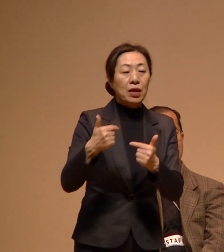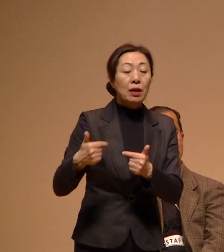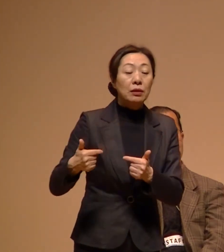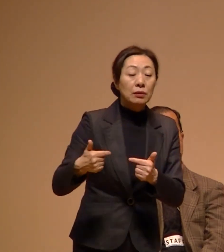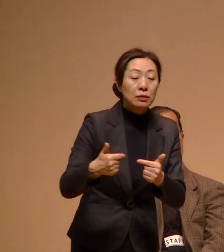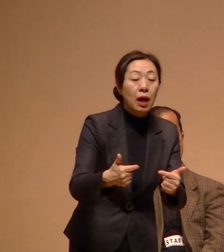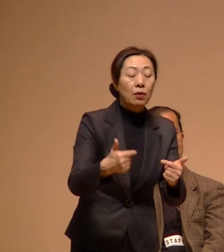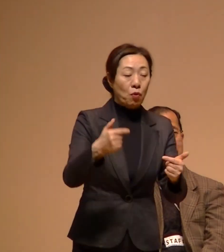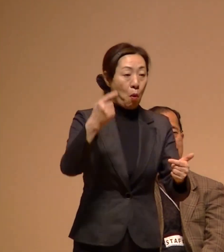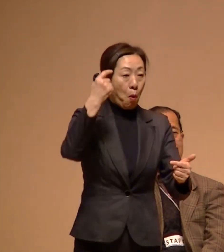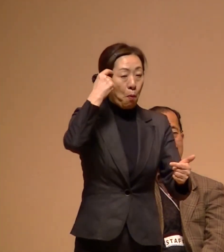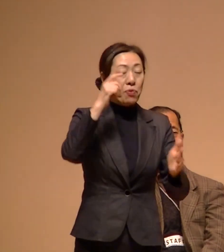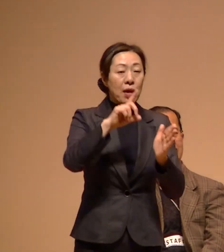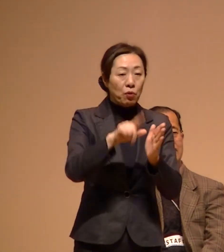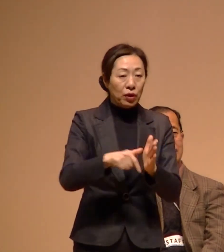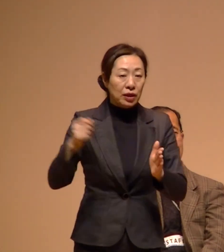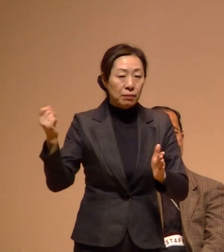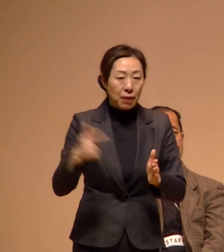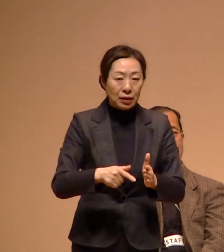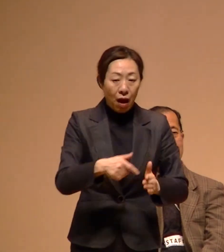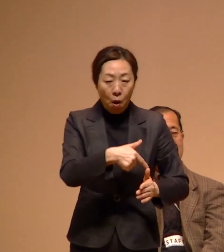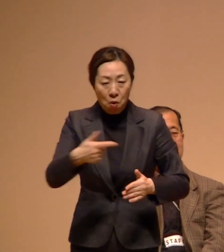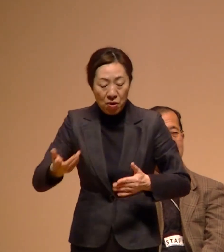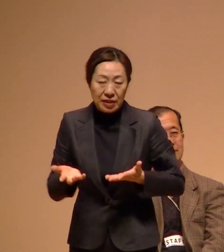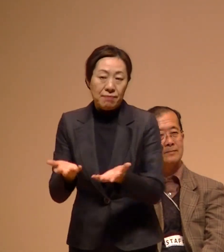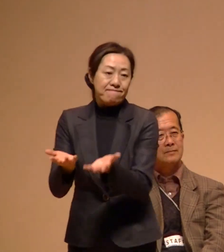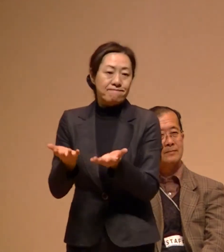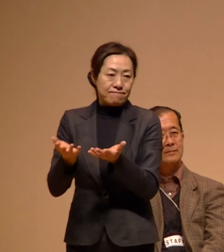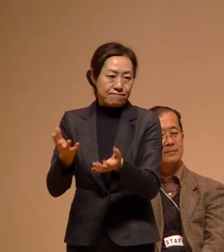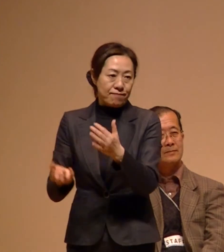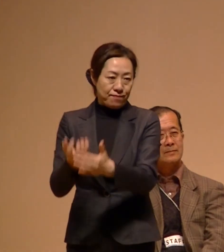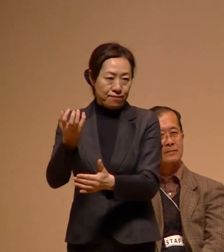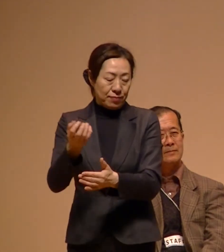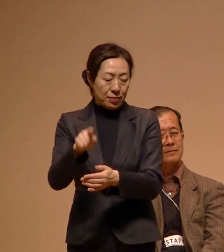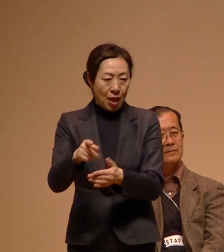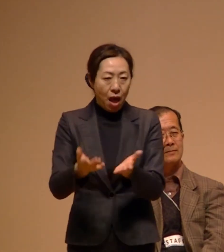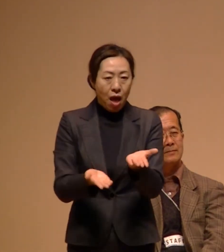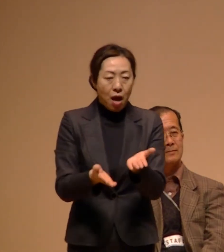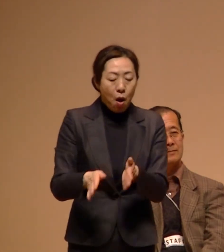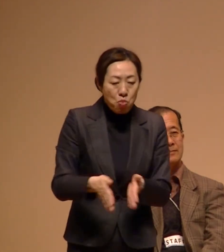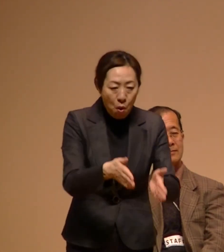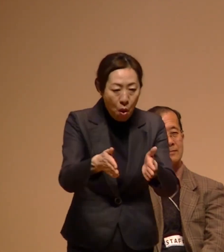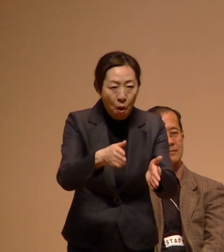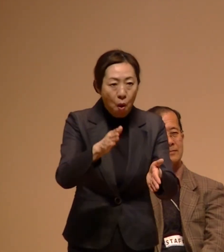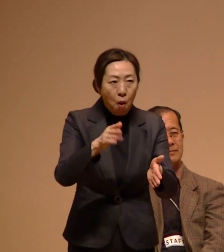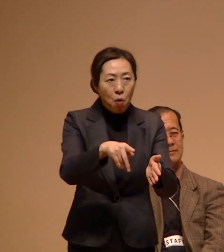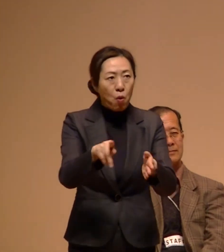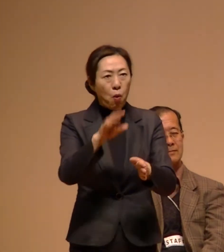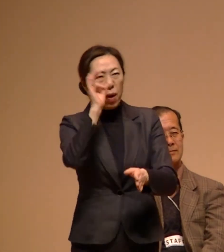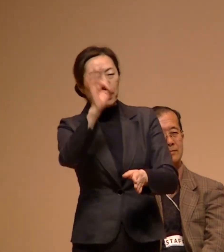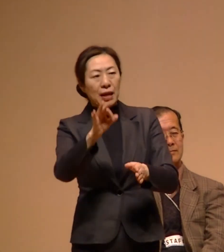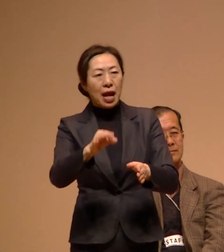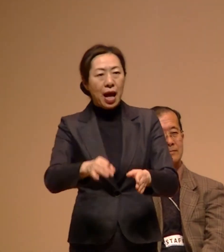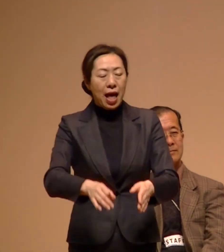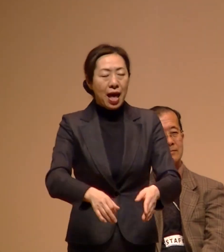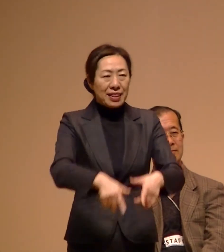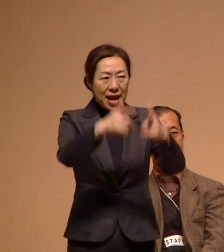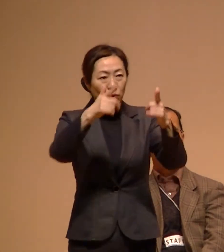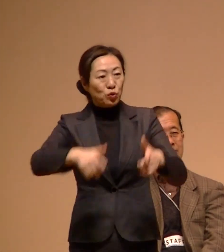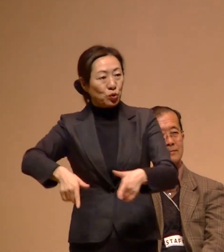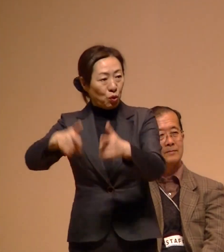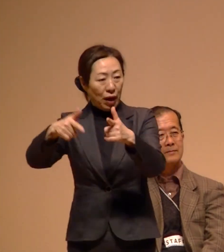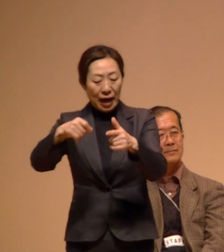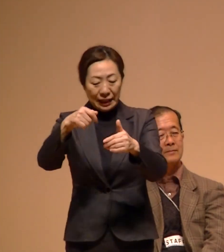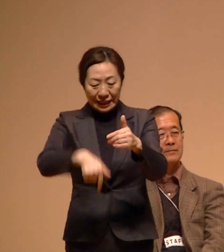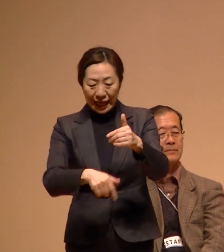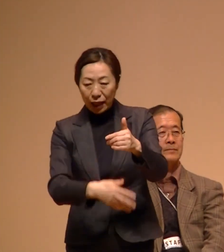かと思ったら、そこにまた大きな余震がありました。道路を見ますと、もう電柱から地下水に砂がもう吹き出ている